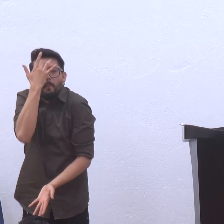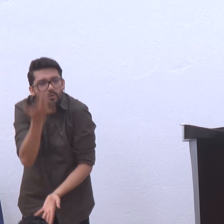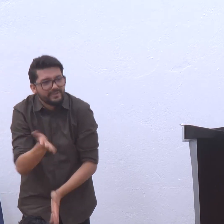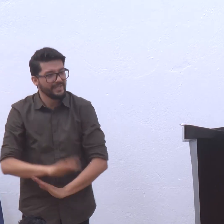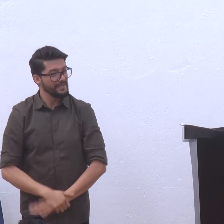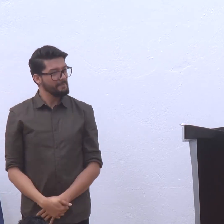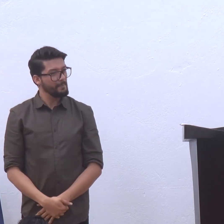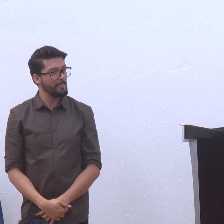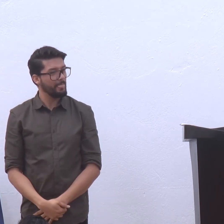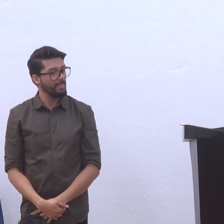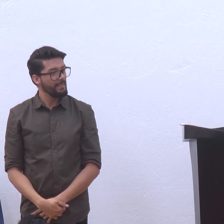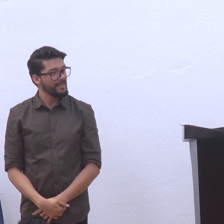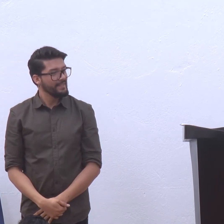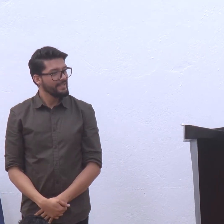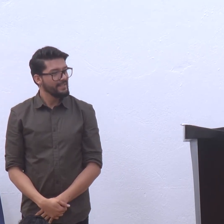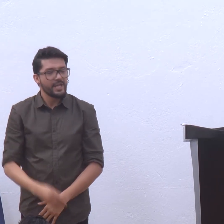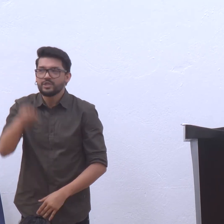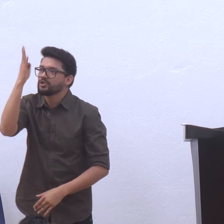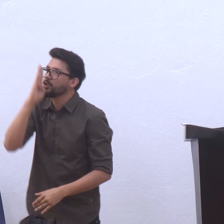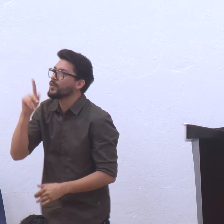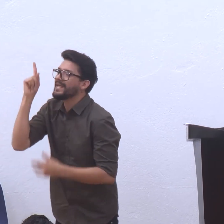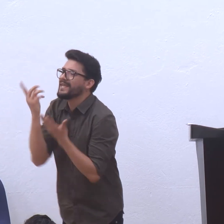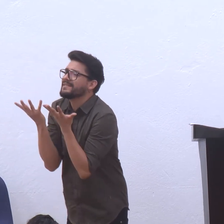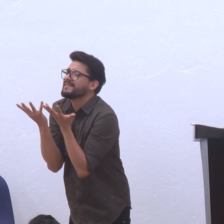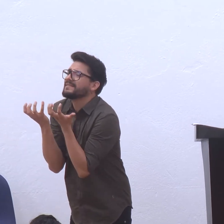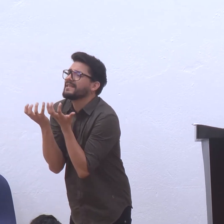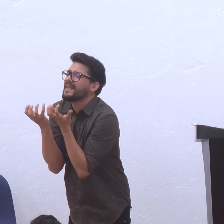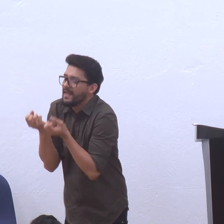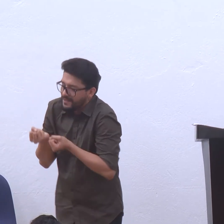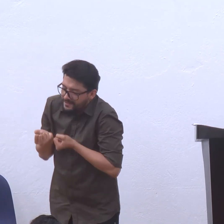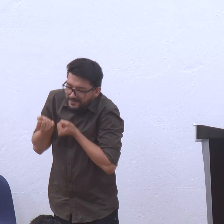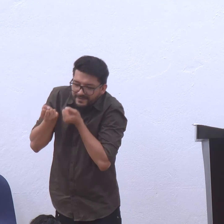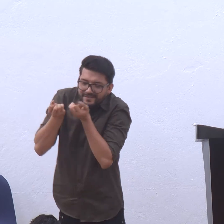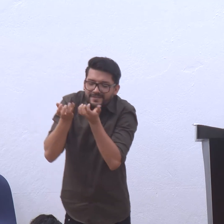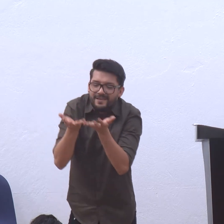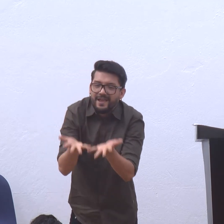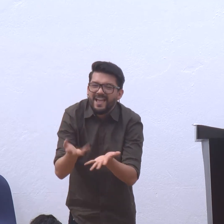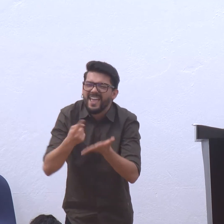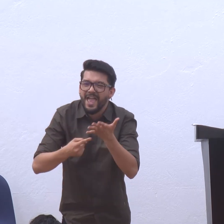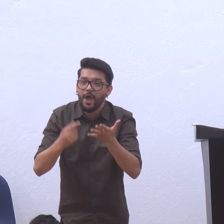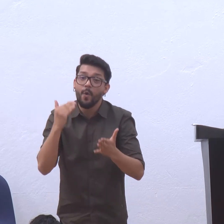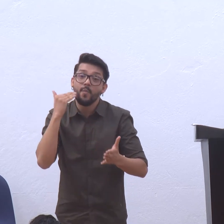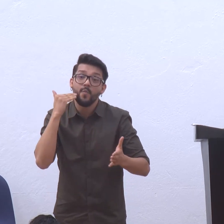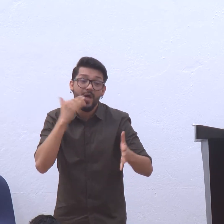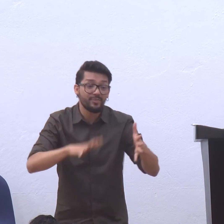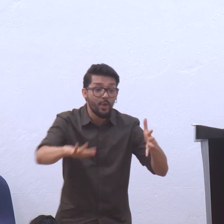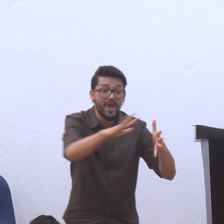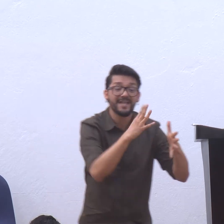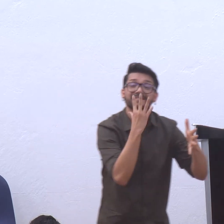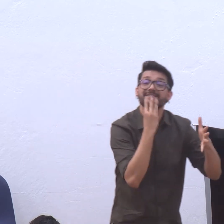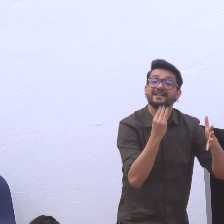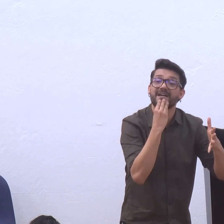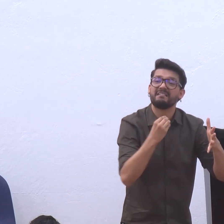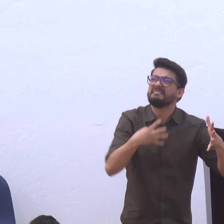qué tememos al mover del Espíritu? El Señor quiere que Palabra Viva